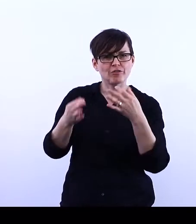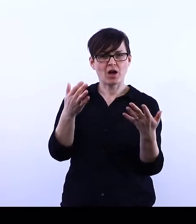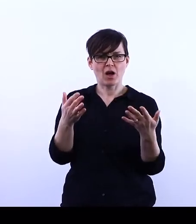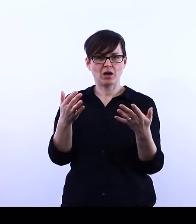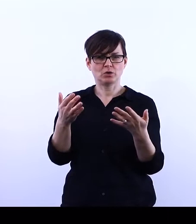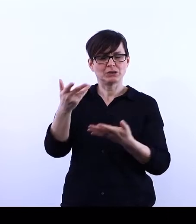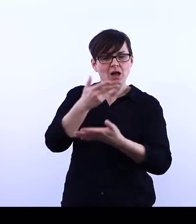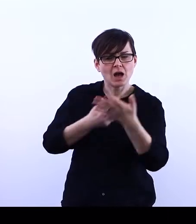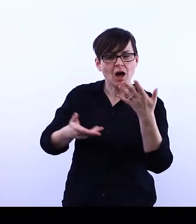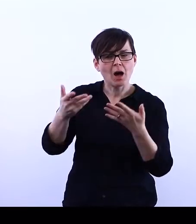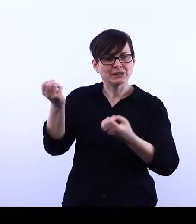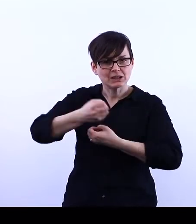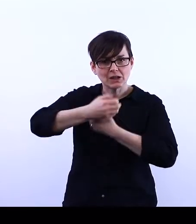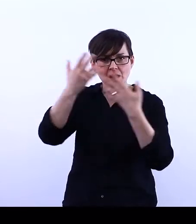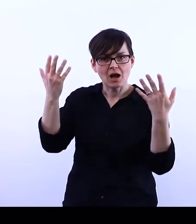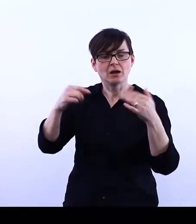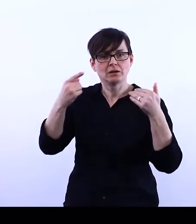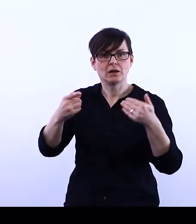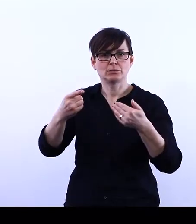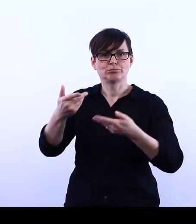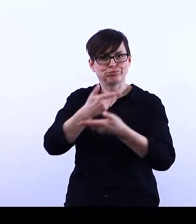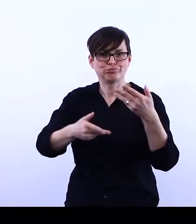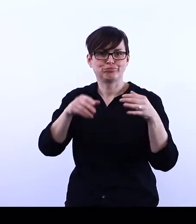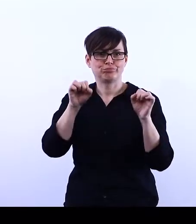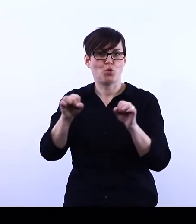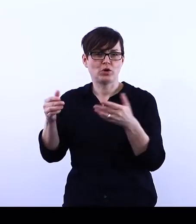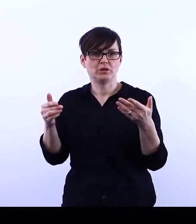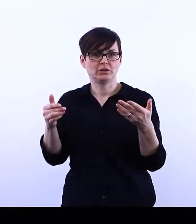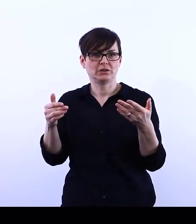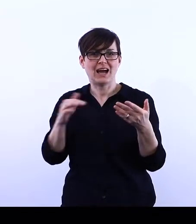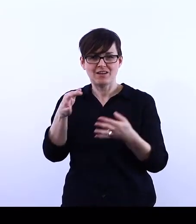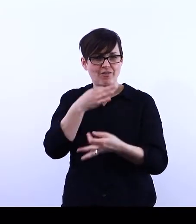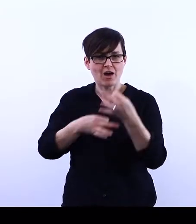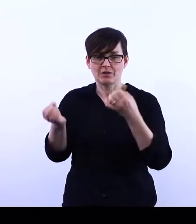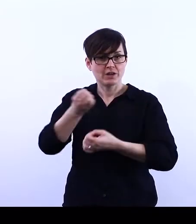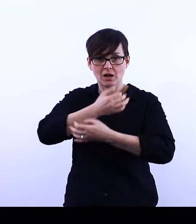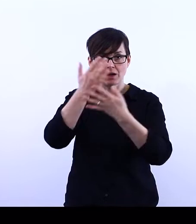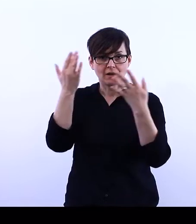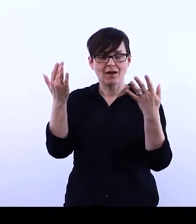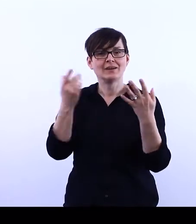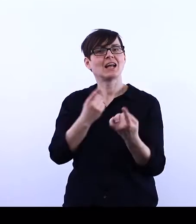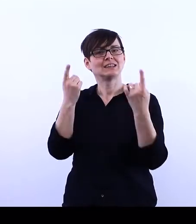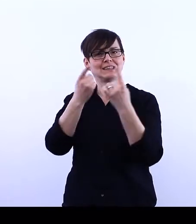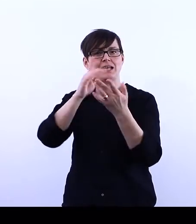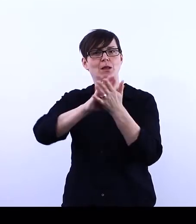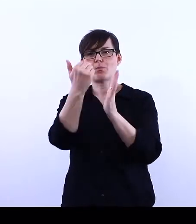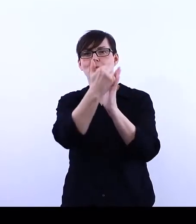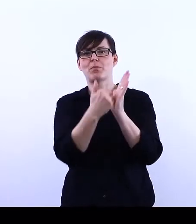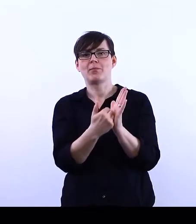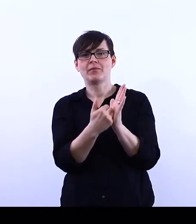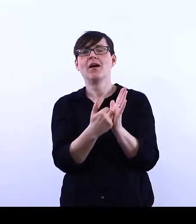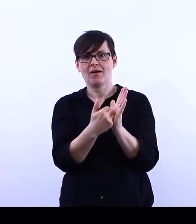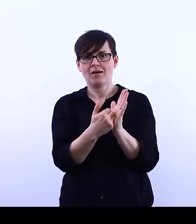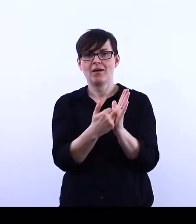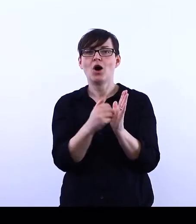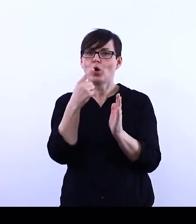Und wenn das alles geklärt ist, wenn man sich wieder sozusagen kennengelernt hat, wenn man sich mit diesen Fragen auseinandergesetzt hat, dann kann eben auch der Raum entstehen, um